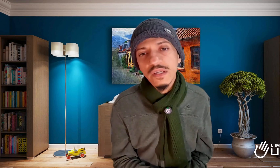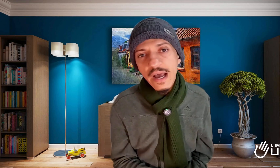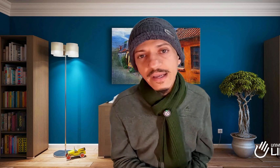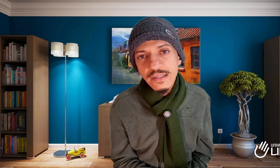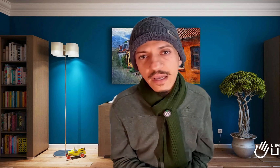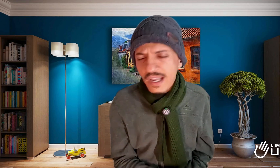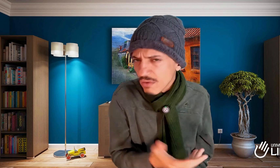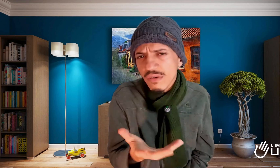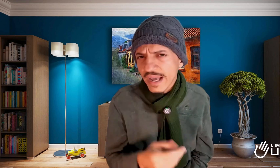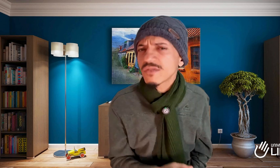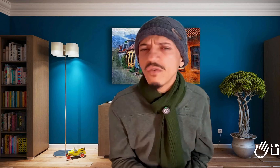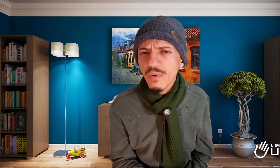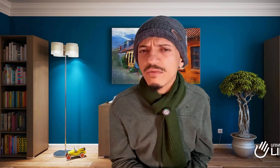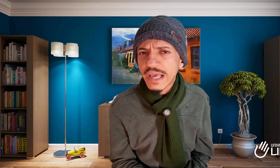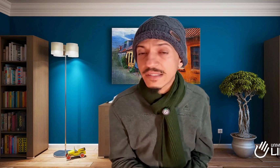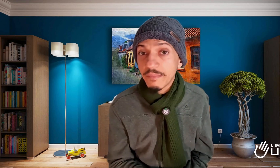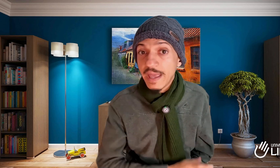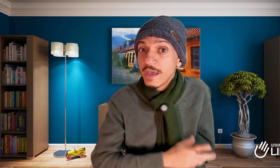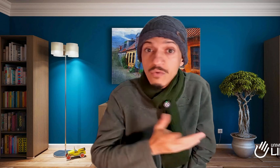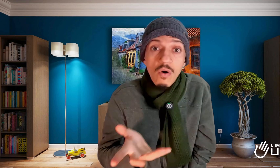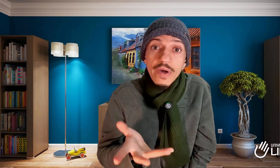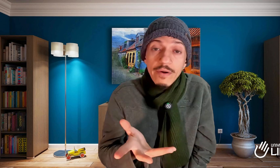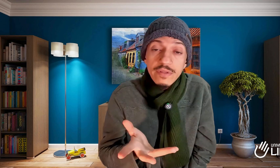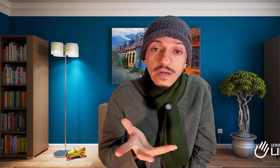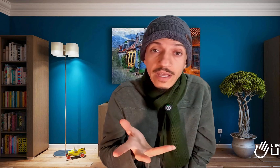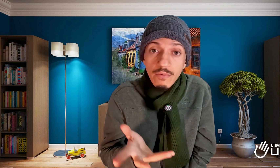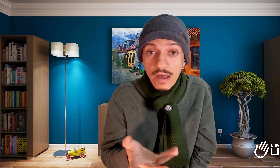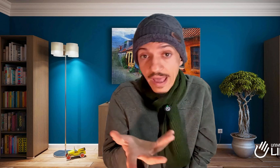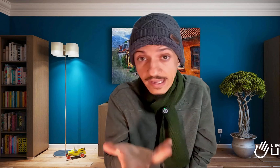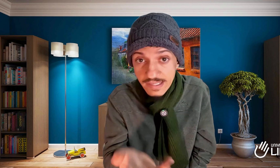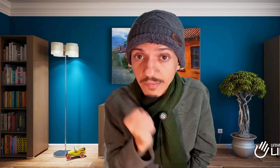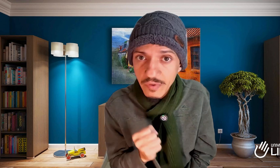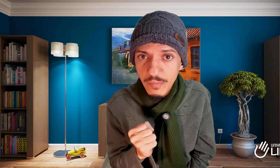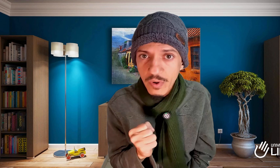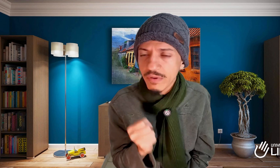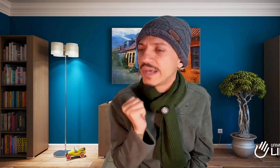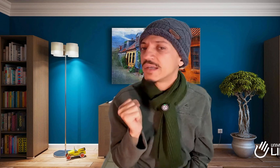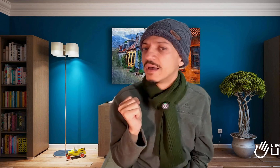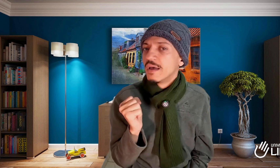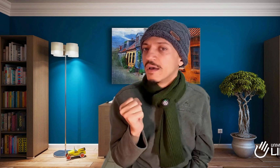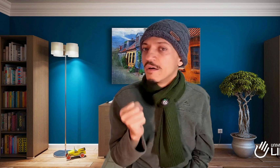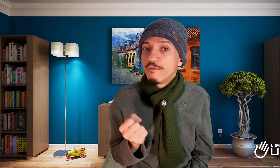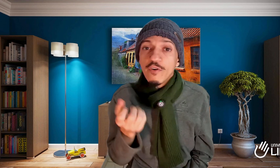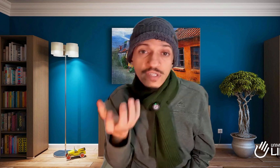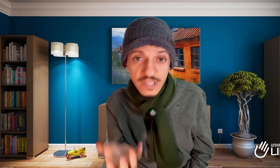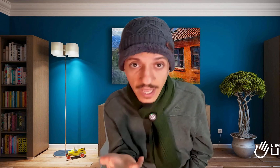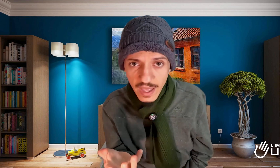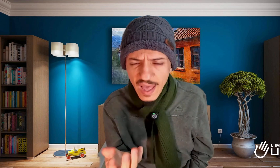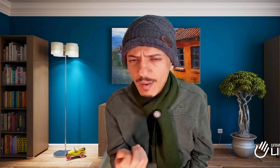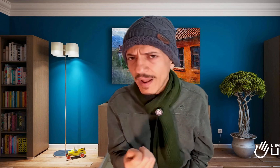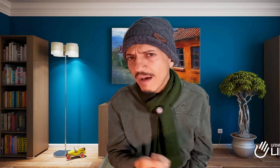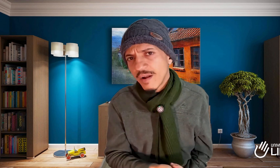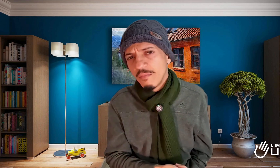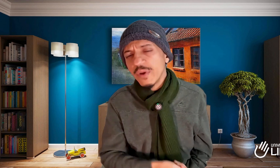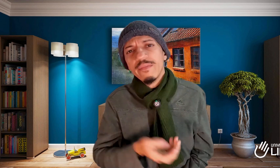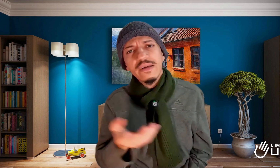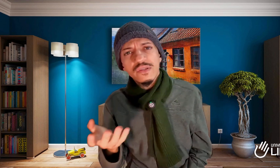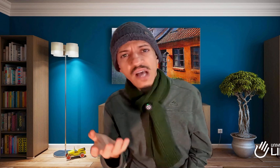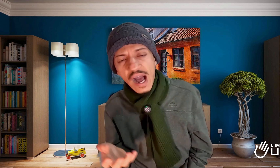sinais. Isso acontece com o português também e com qualquer outra língua. Exemplo no português. Você é uma palavra muito mais usada e